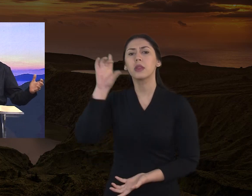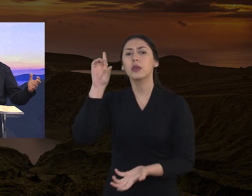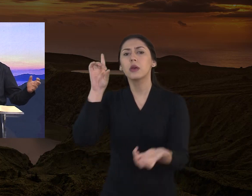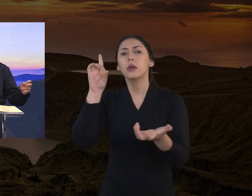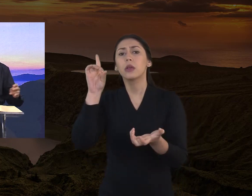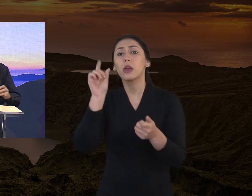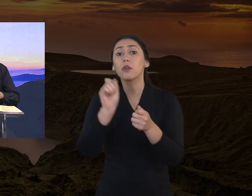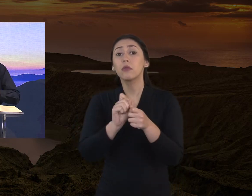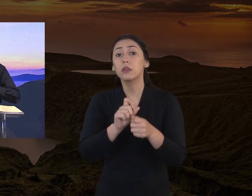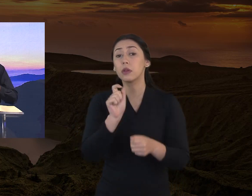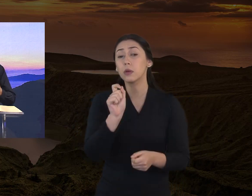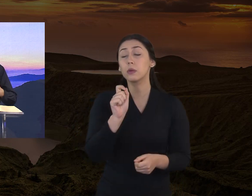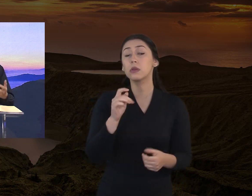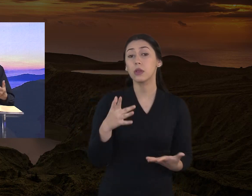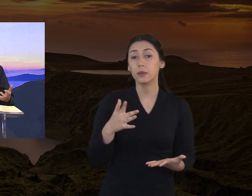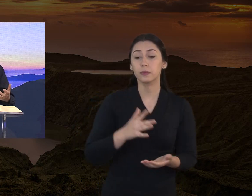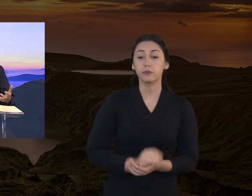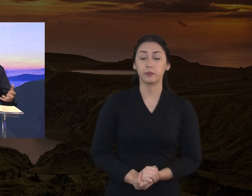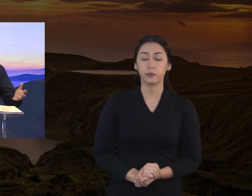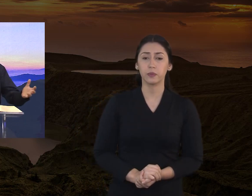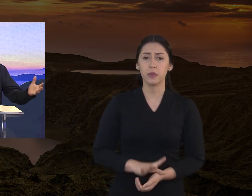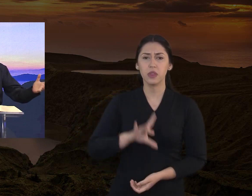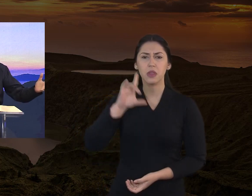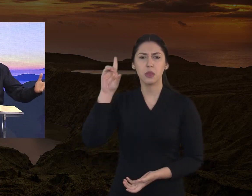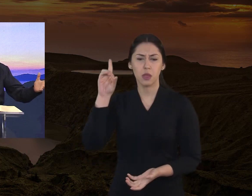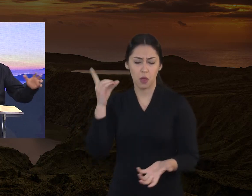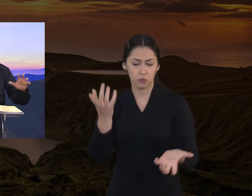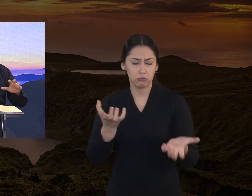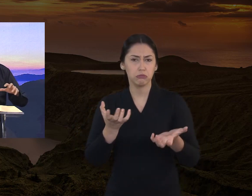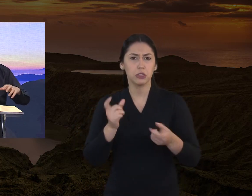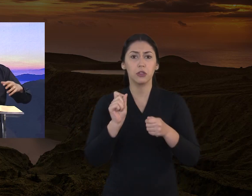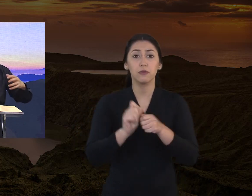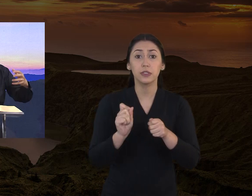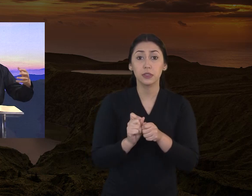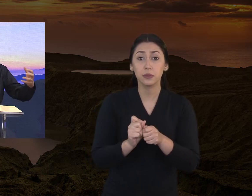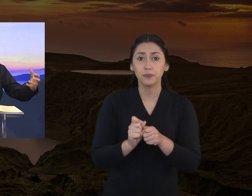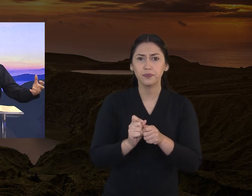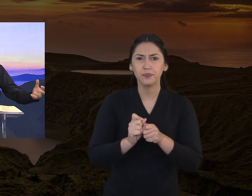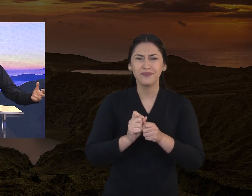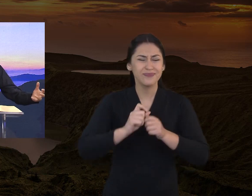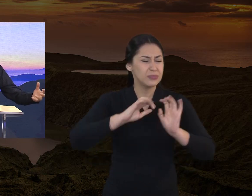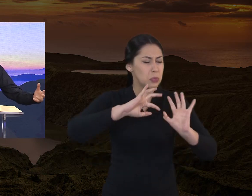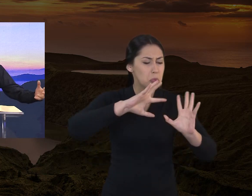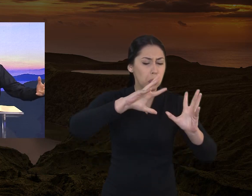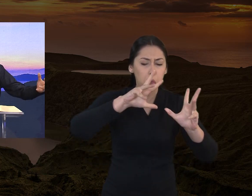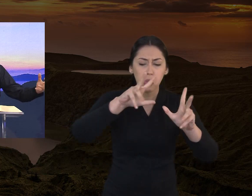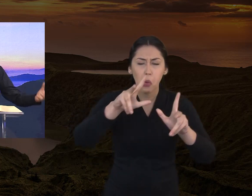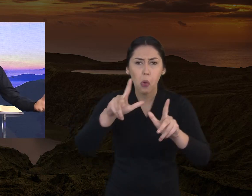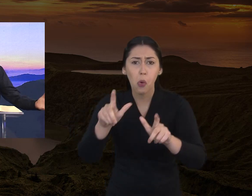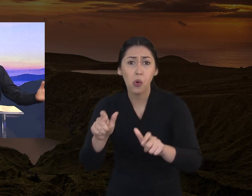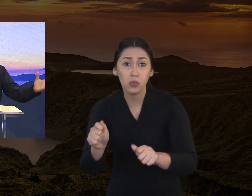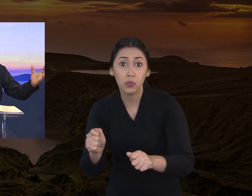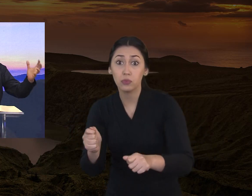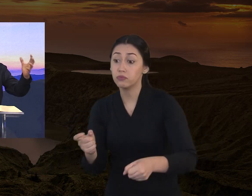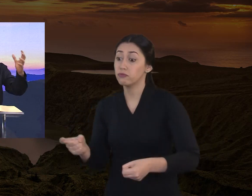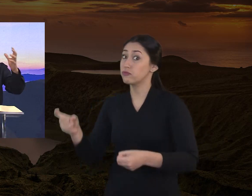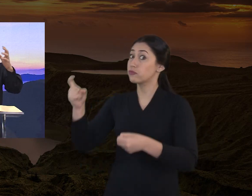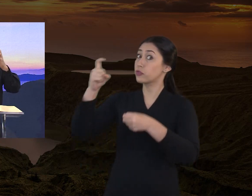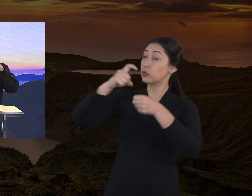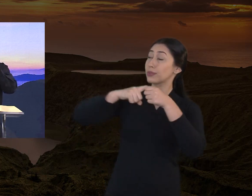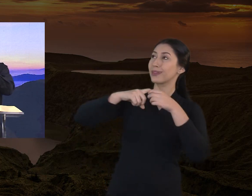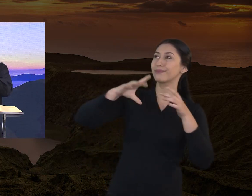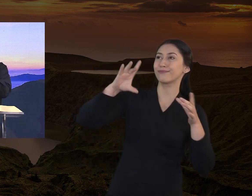querendo fazer? Deus está querendo fazer todas as coisas voltarem a